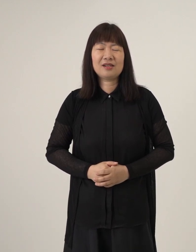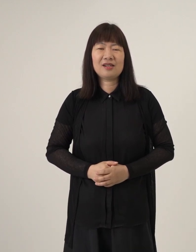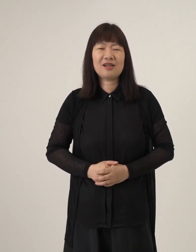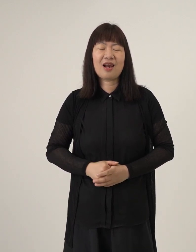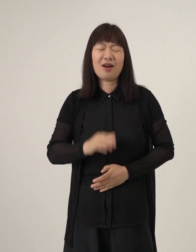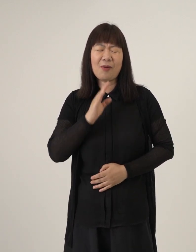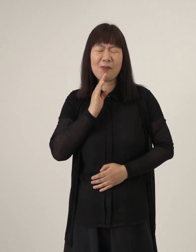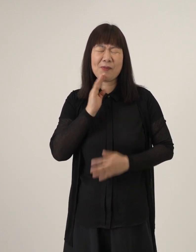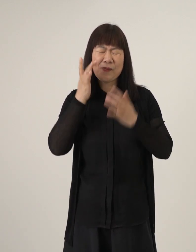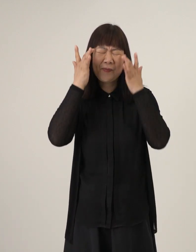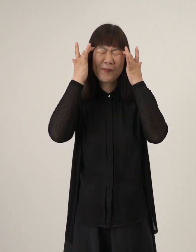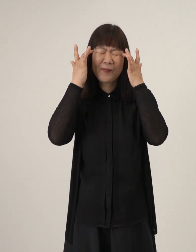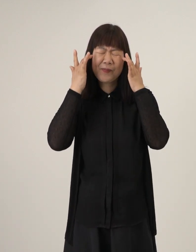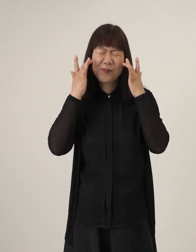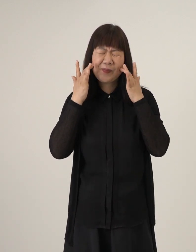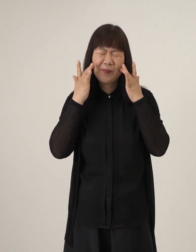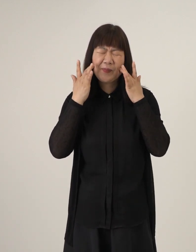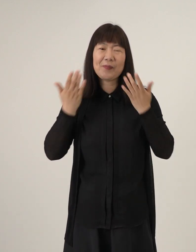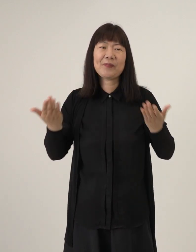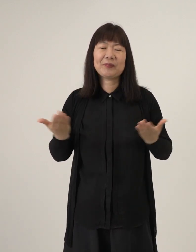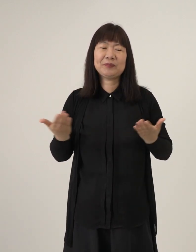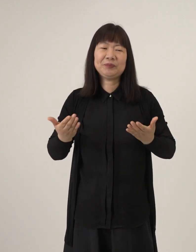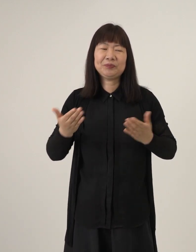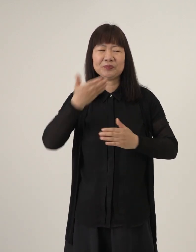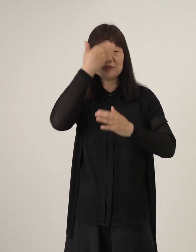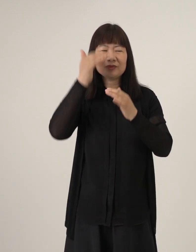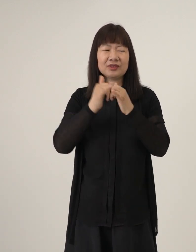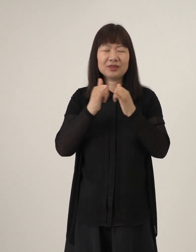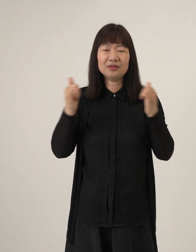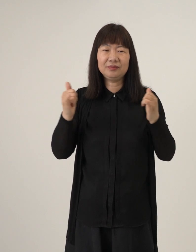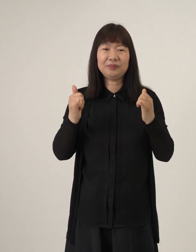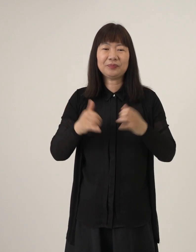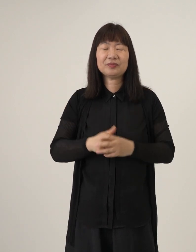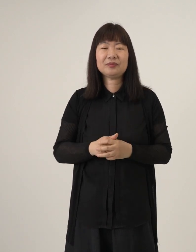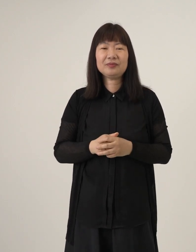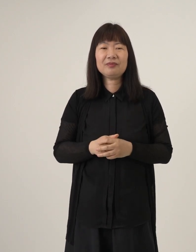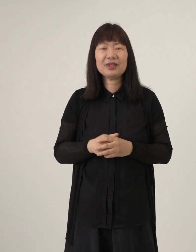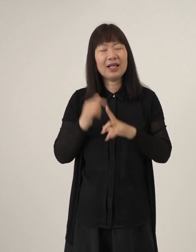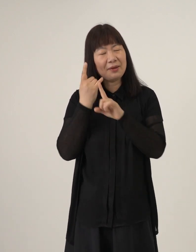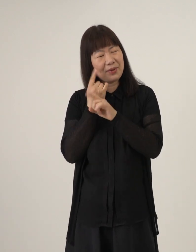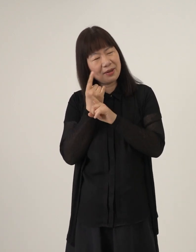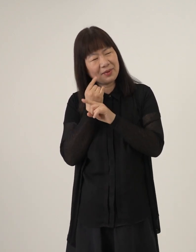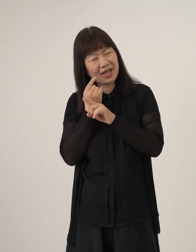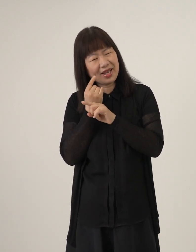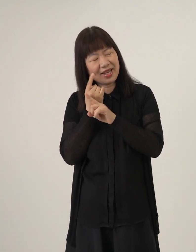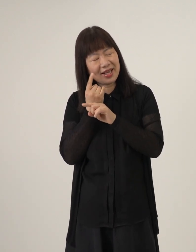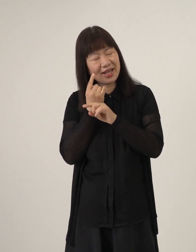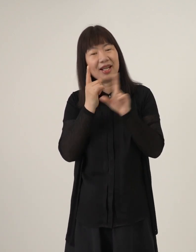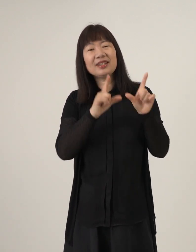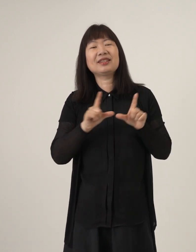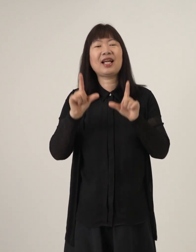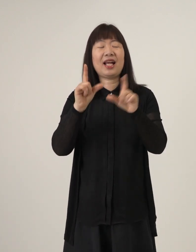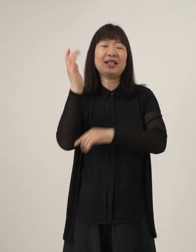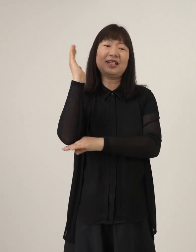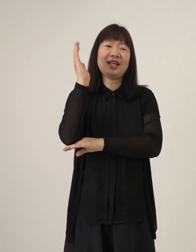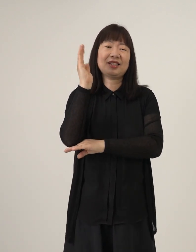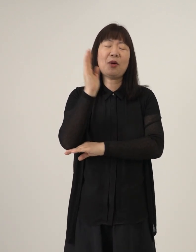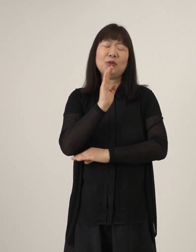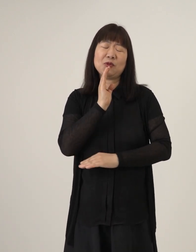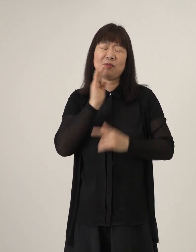땀냄새 나는 그리고 청년들의 그 소소한 이야기들이 그 어쩜